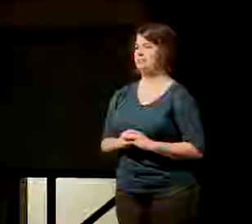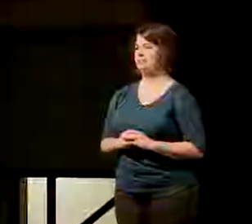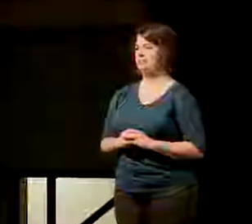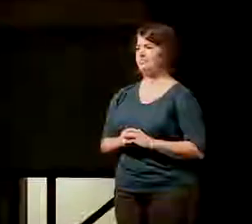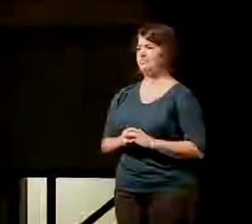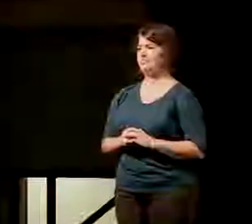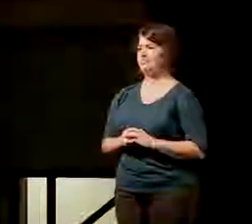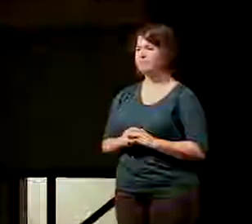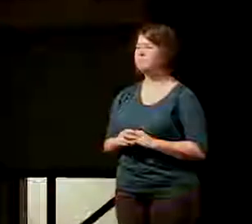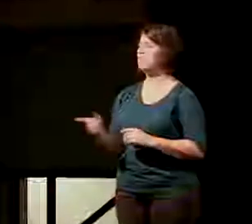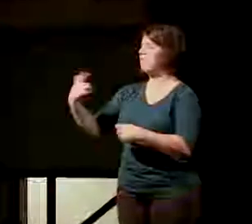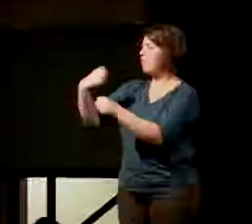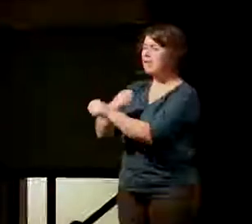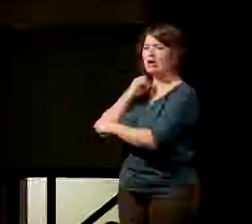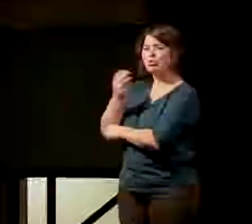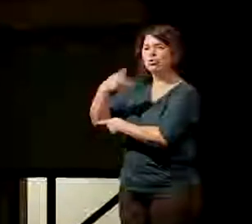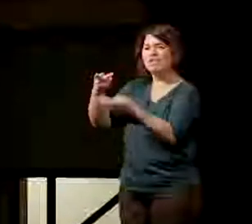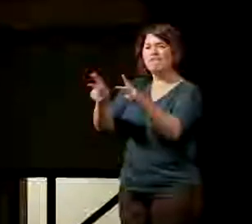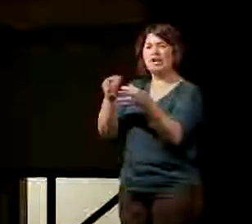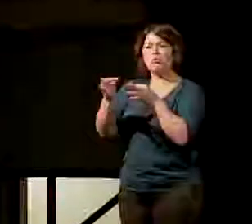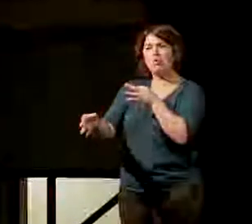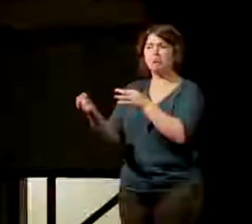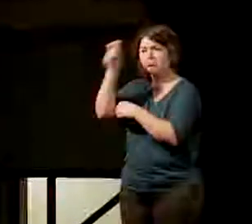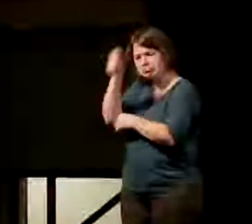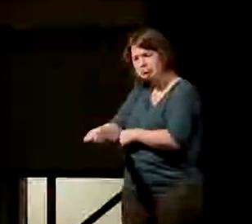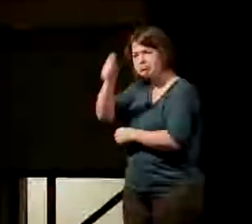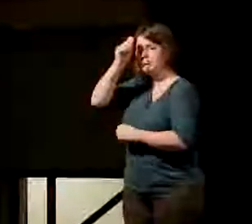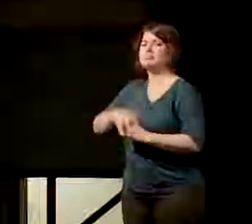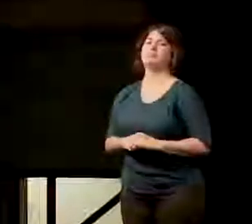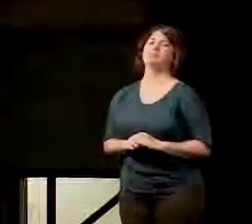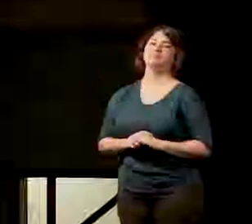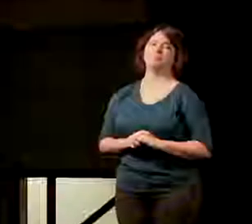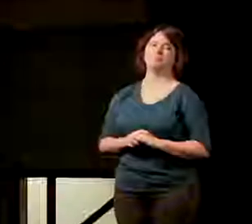on salue votre travail au quotidien pour la commune de Gouesnou.